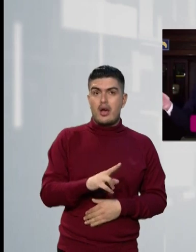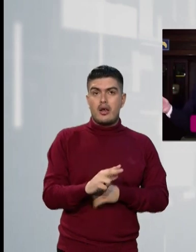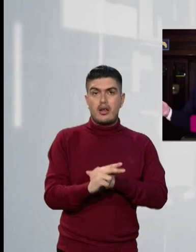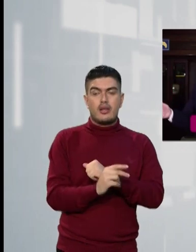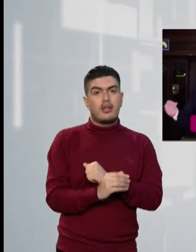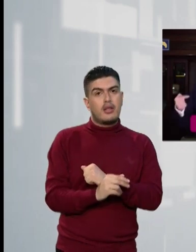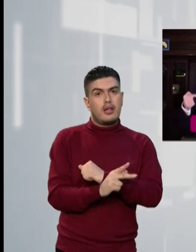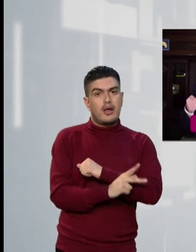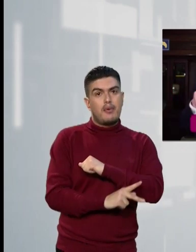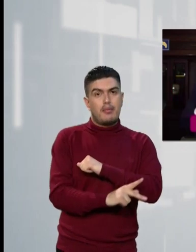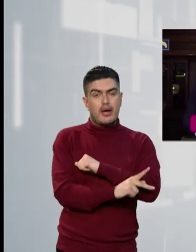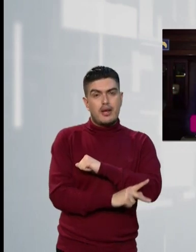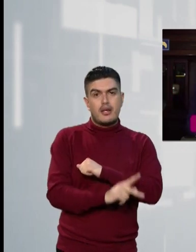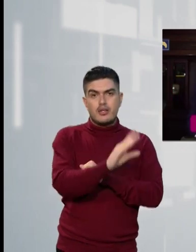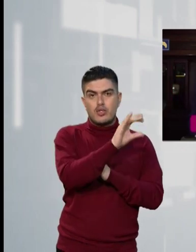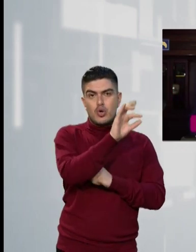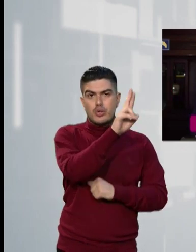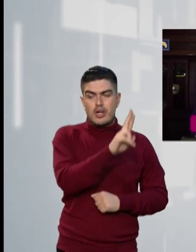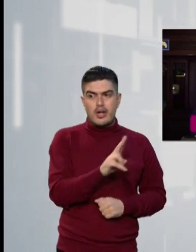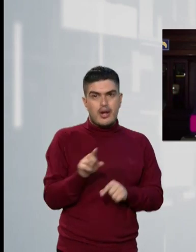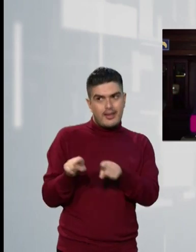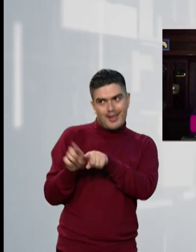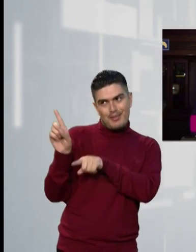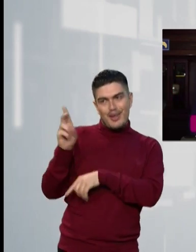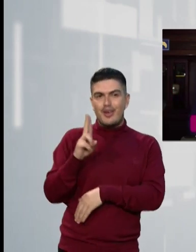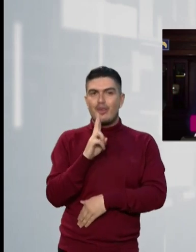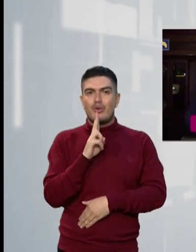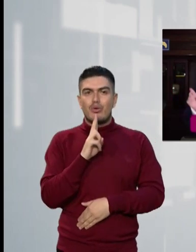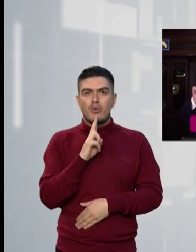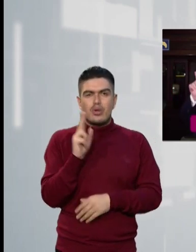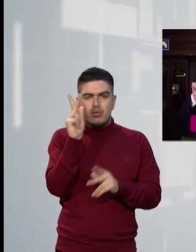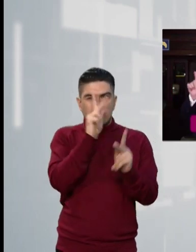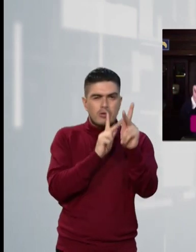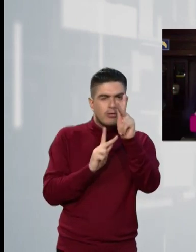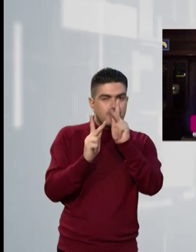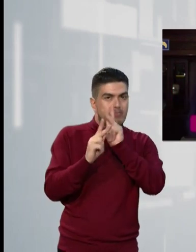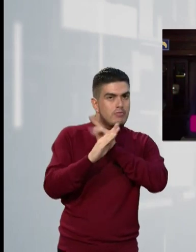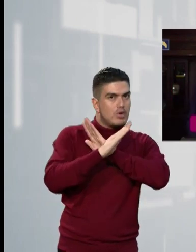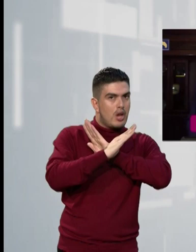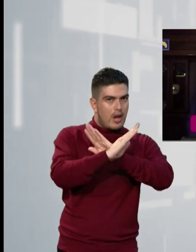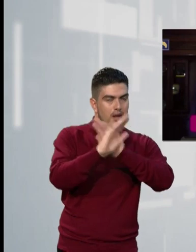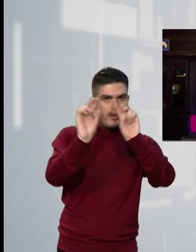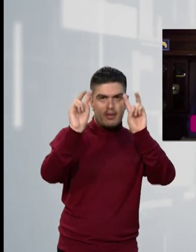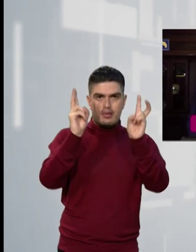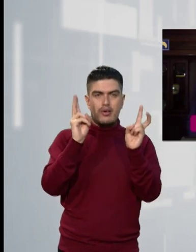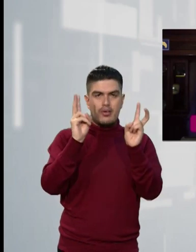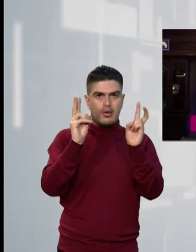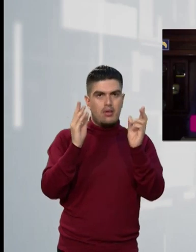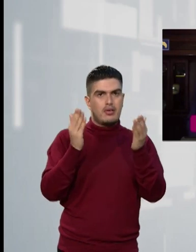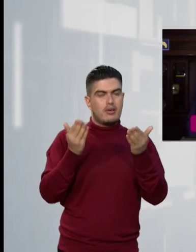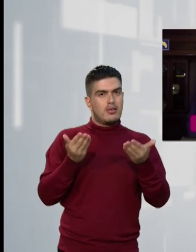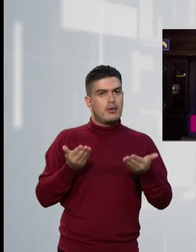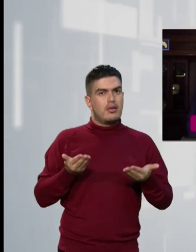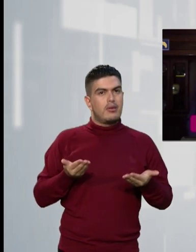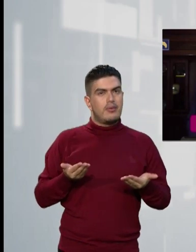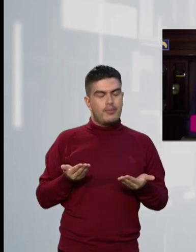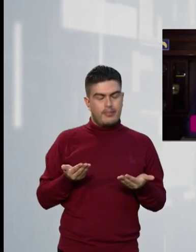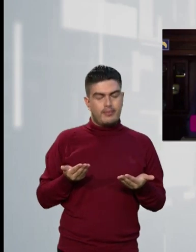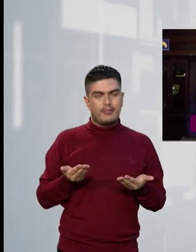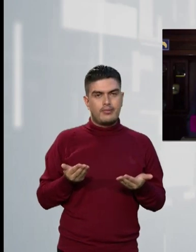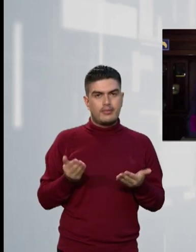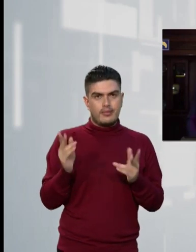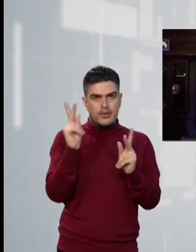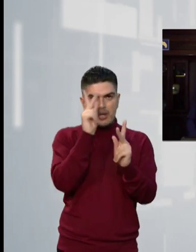tienen Honduras y Costa Rica porque son mutuas Eso no significa que eh Esa